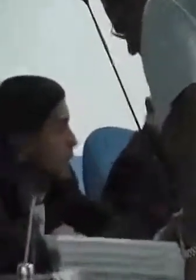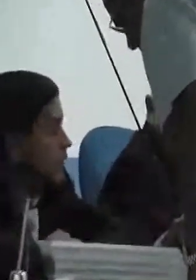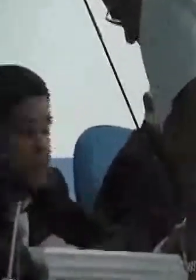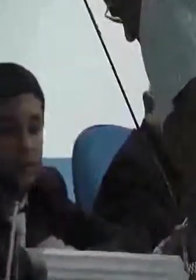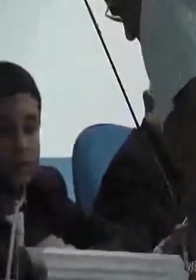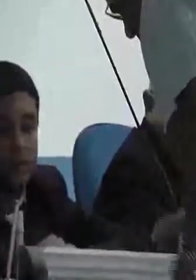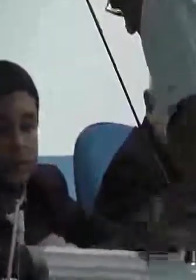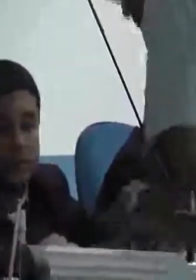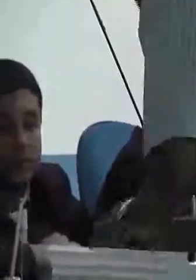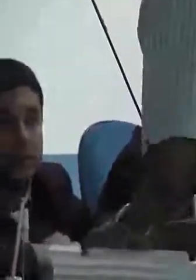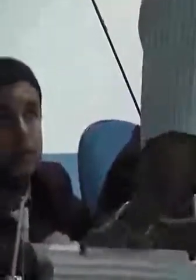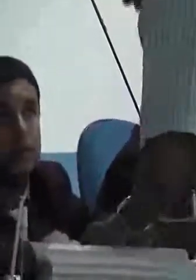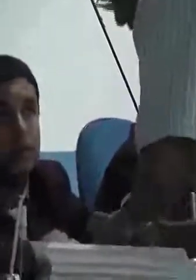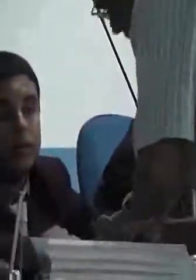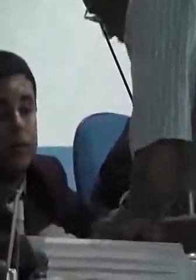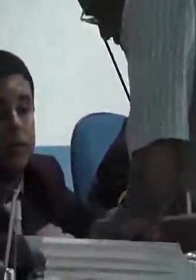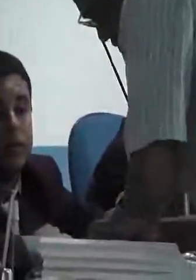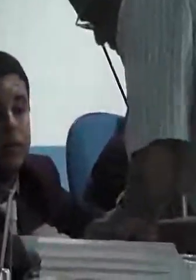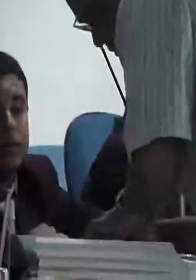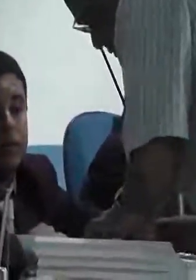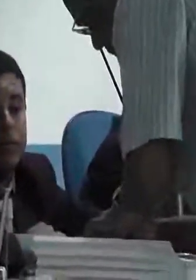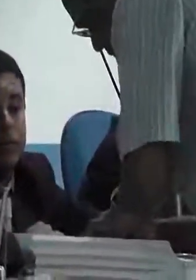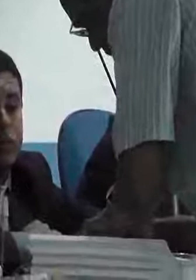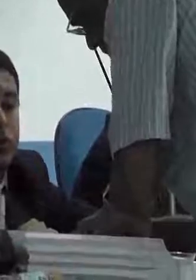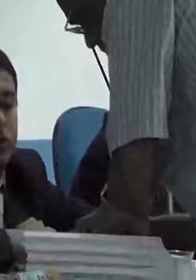população, imprensa.